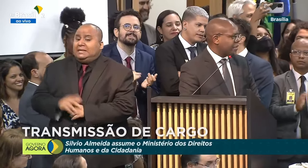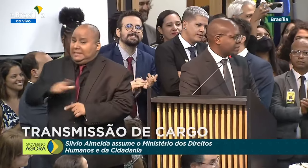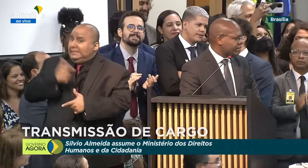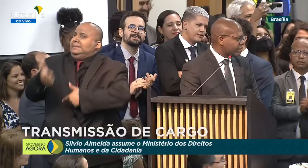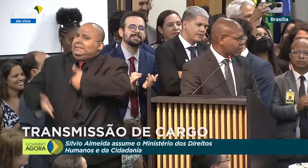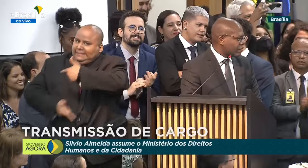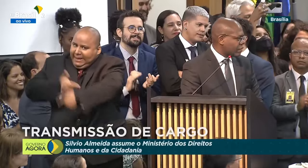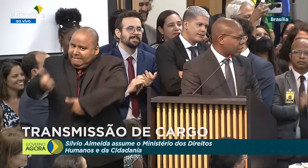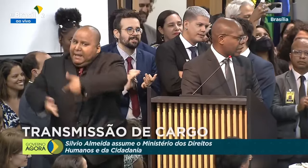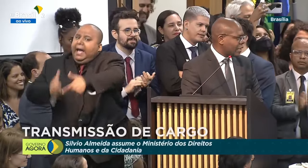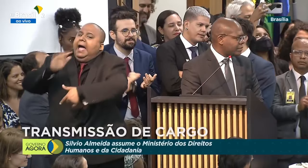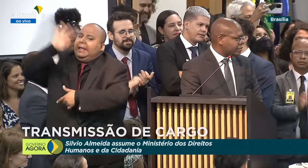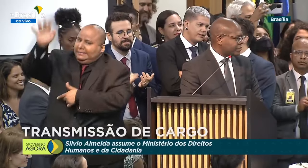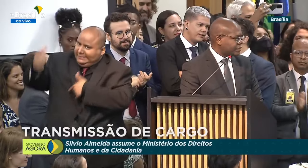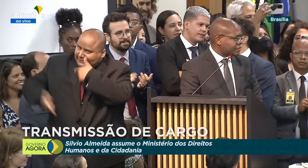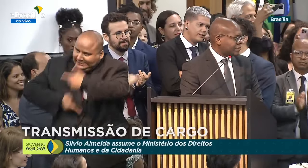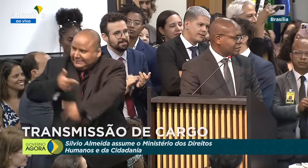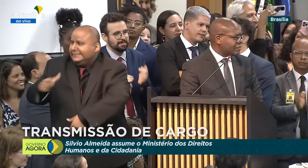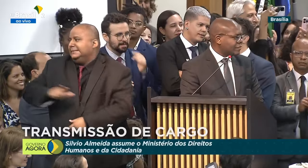coragem